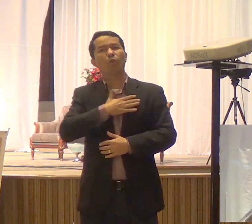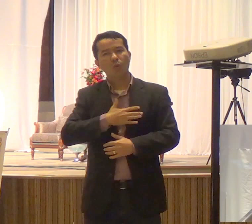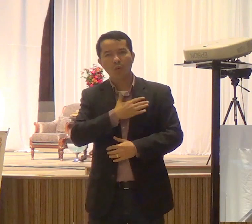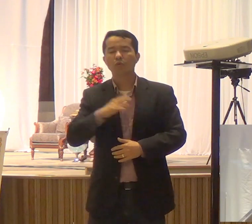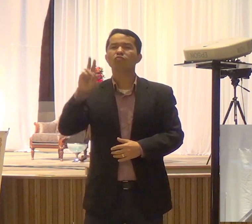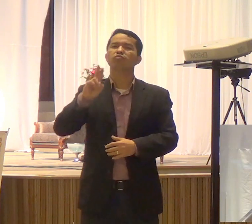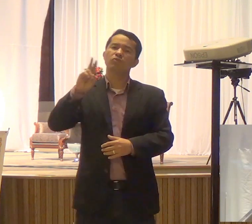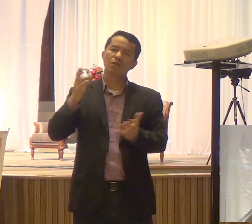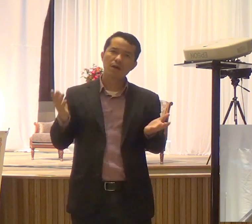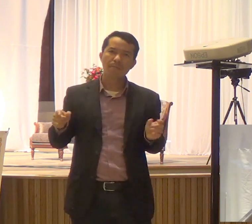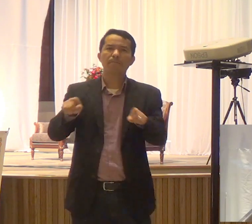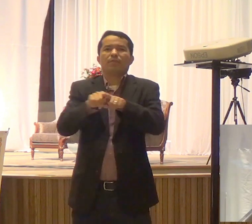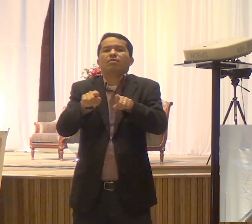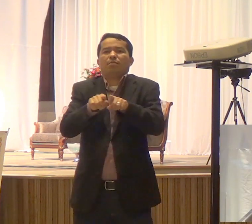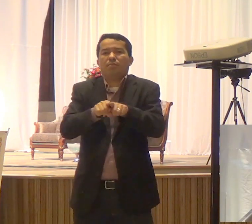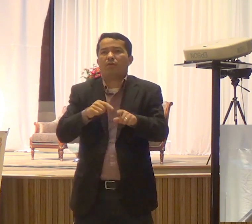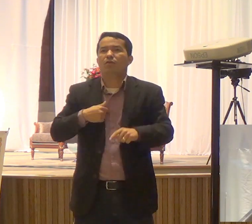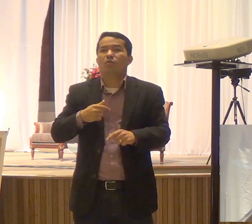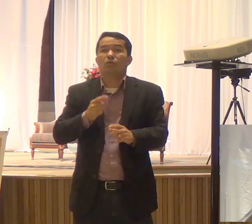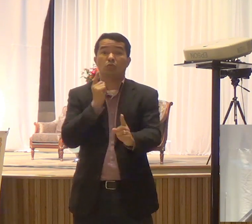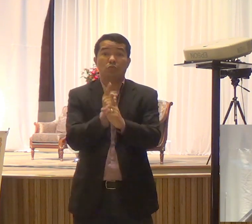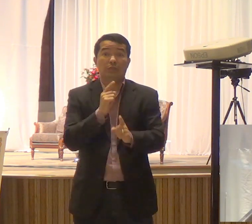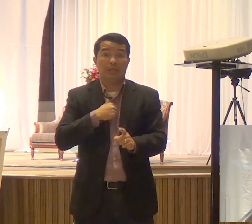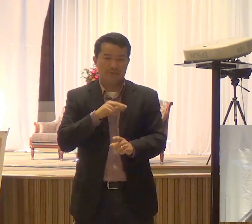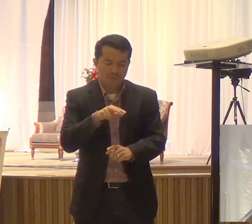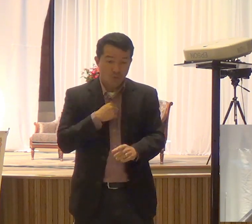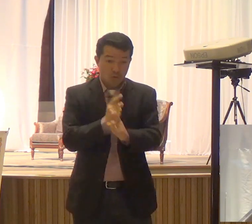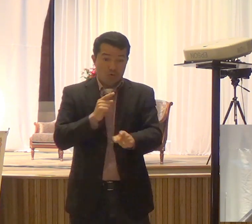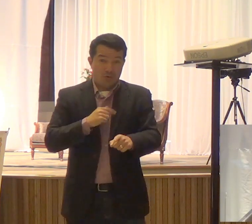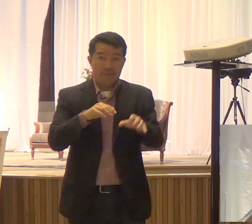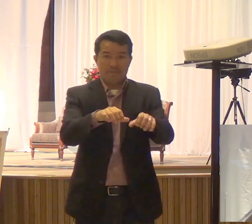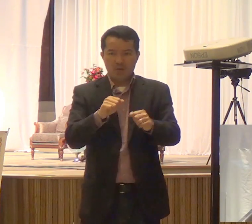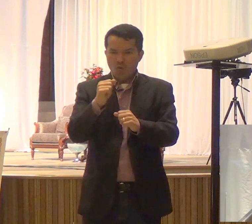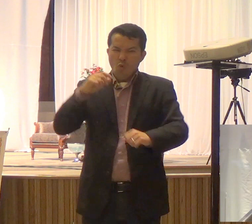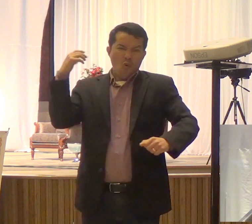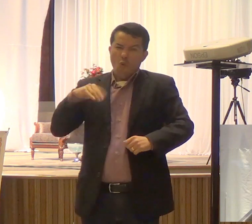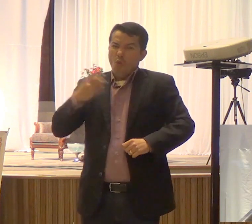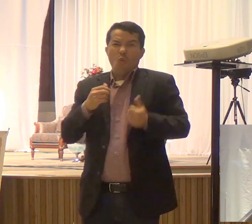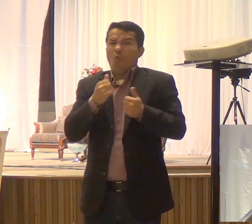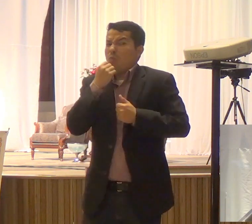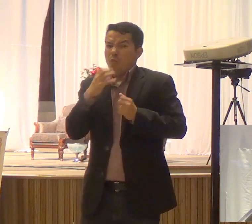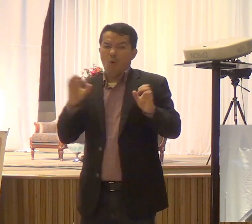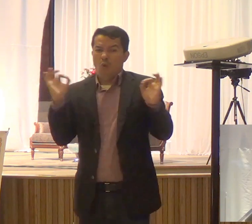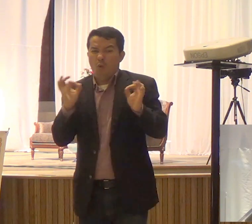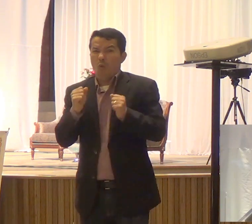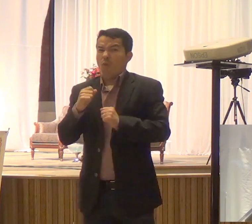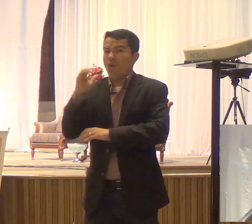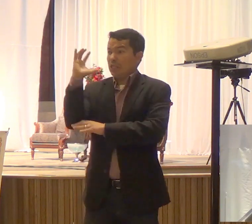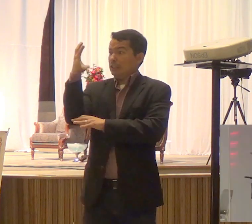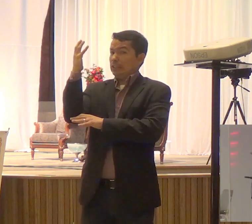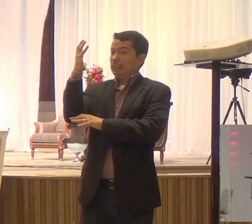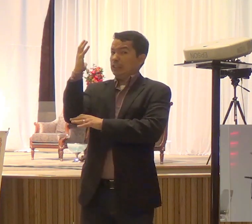para mais nada, e eu encontrar aquele negócio para mim é um prazer imenso, né? Eu olho e falo, uau, como é que alguém jogou fora um pedaço de